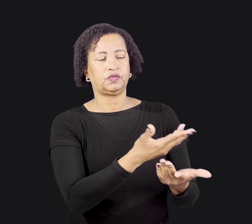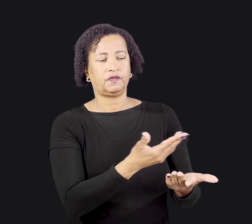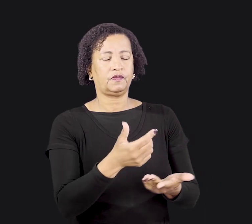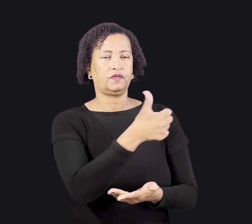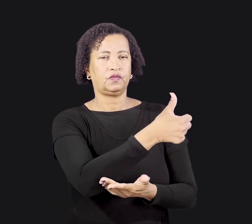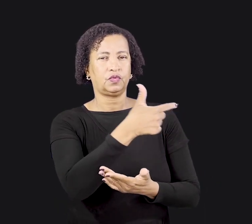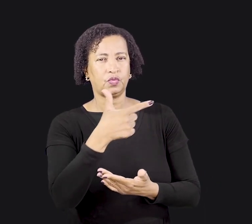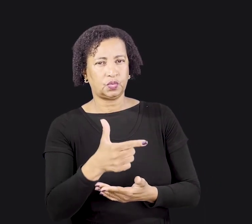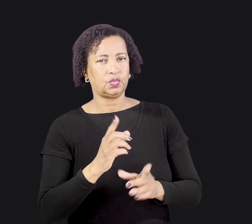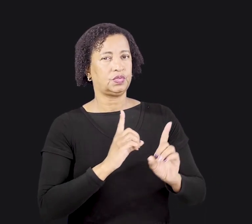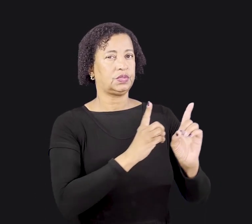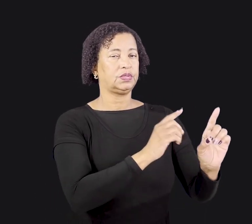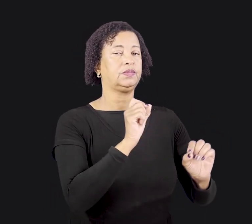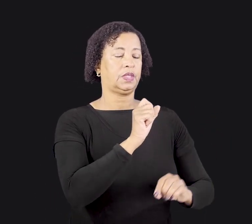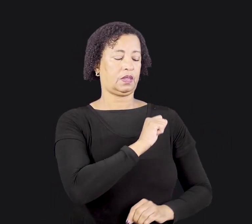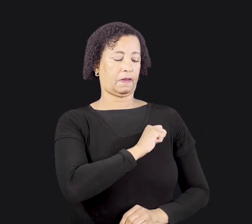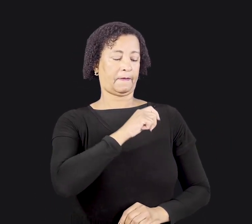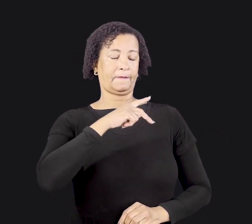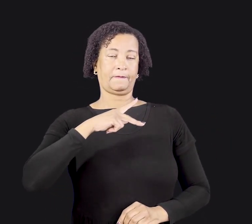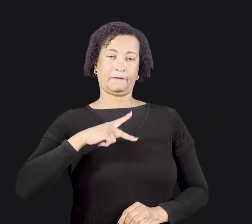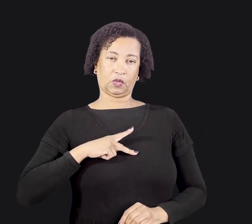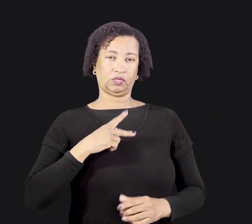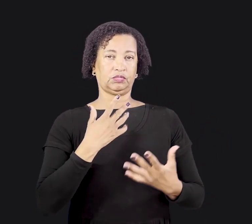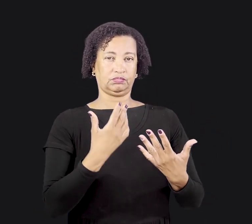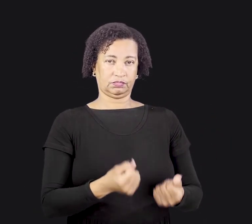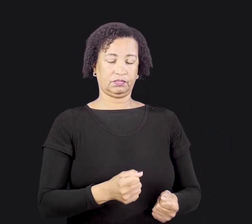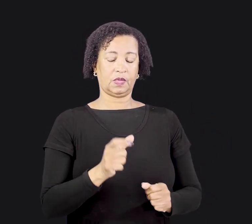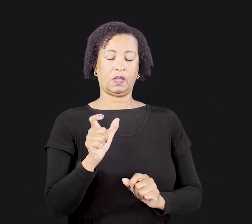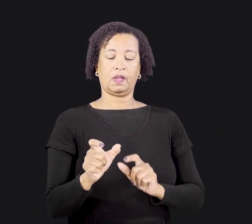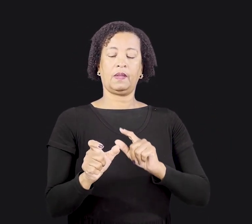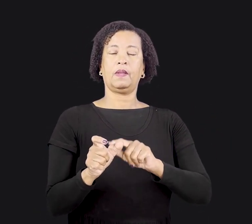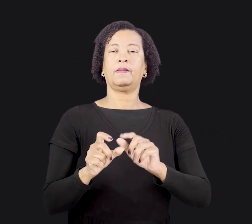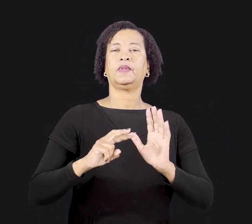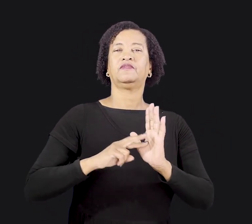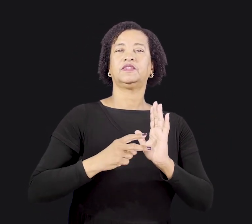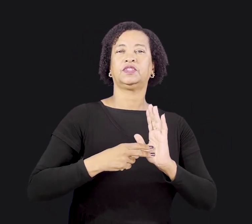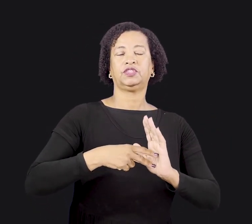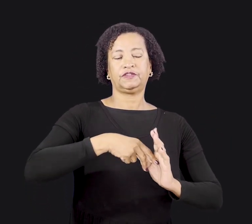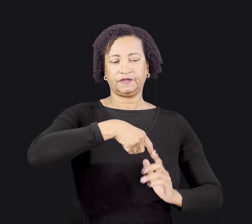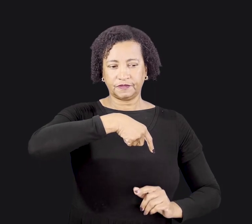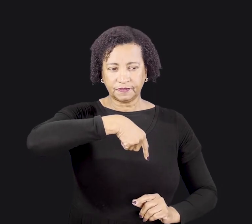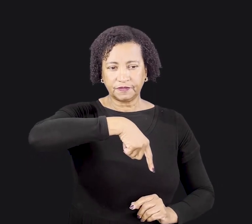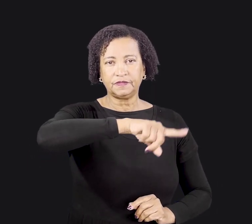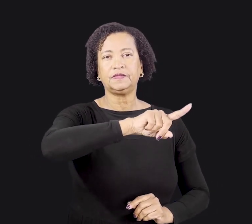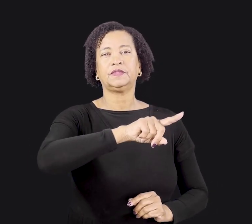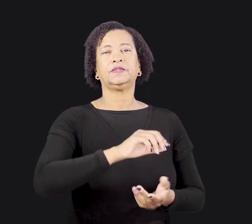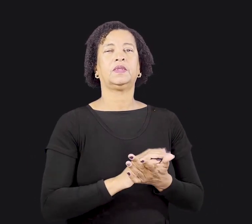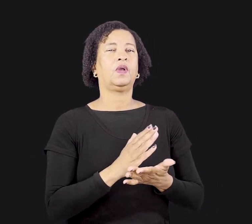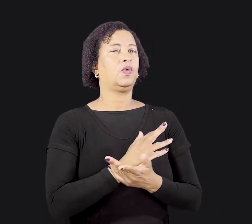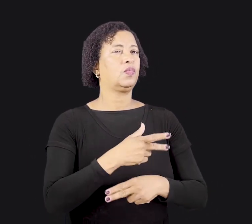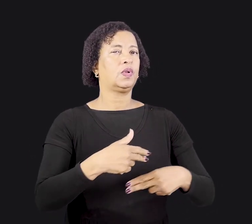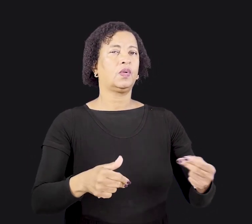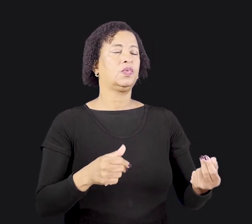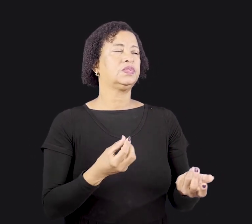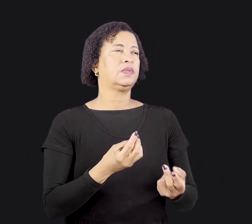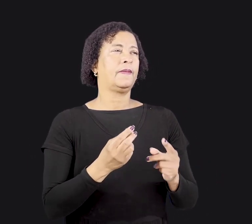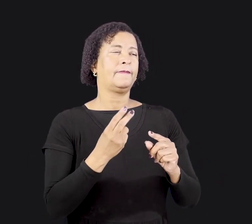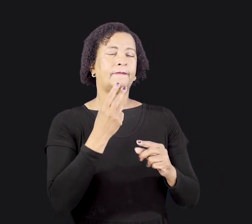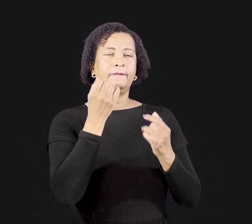para serem apóstolos. A palavra apóstolo significa enviado, alguma coisa parecida com missionário.